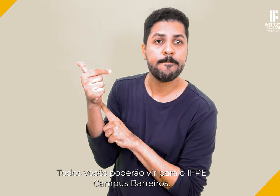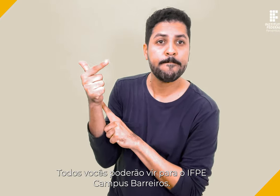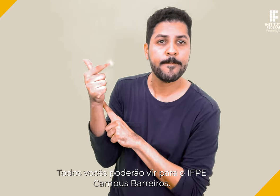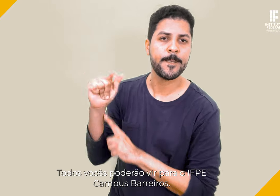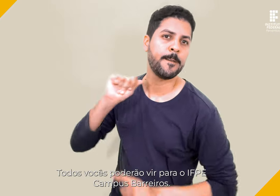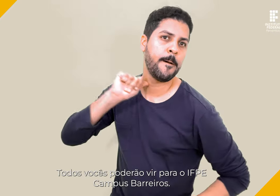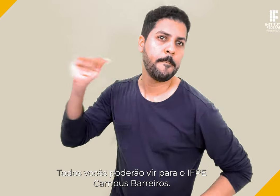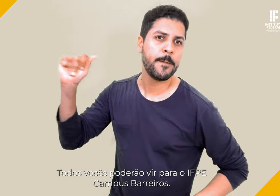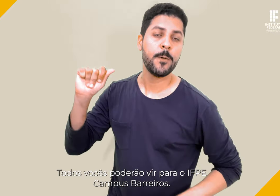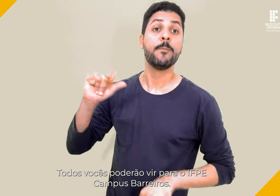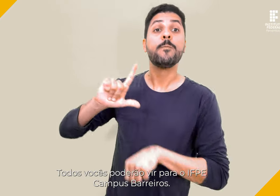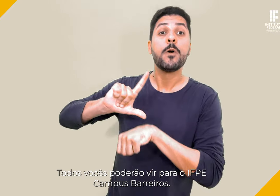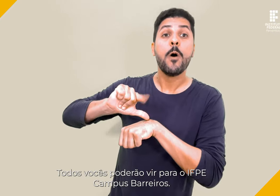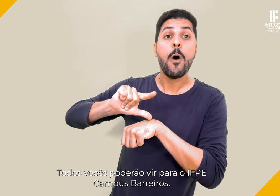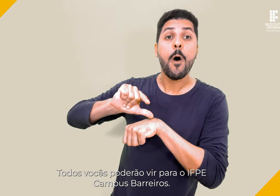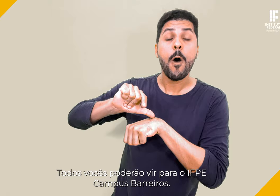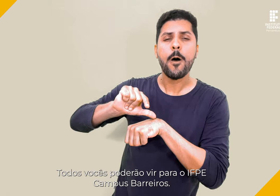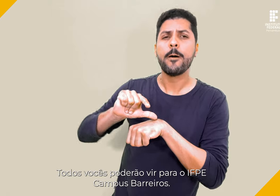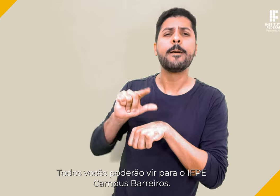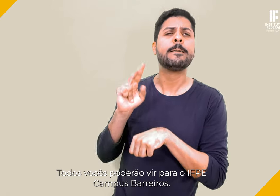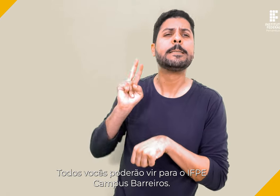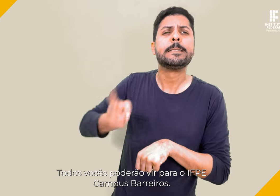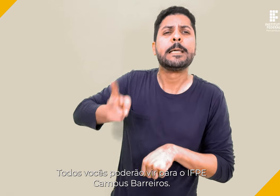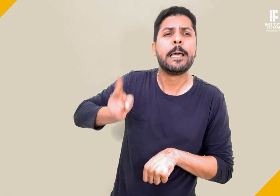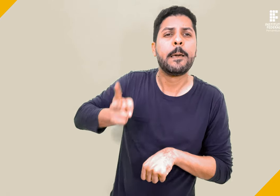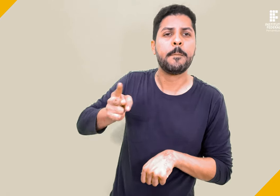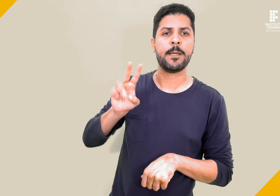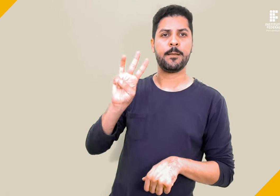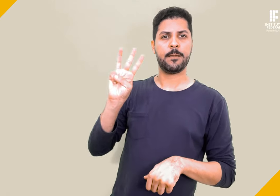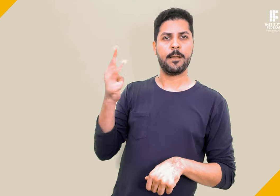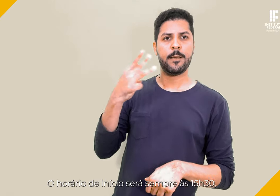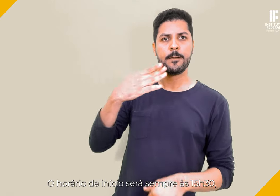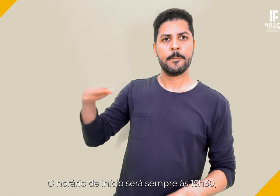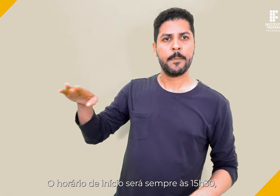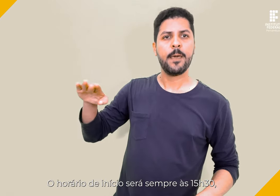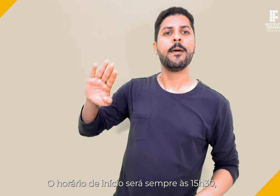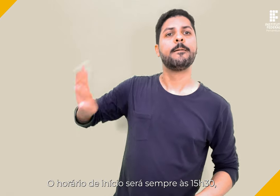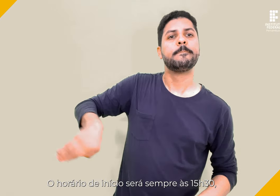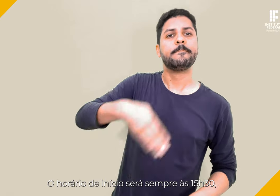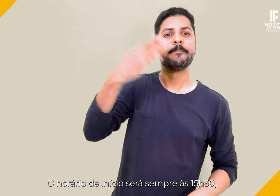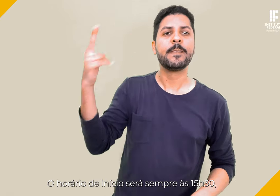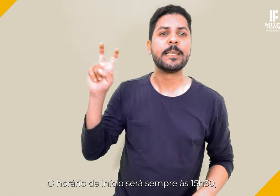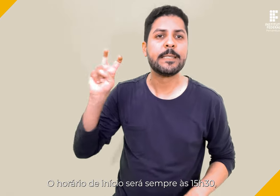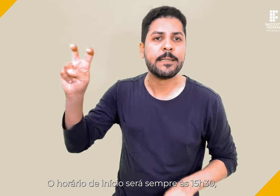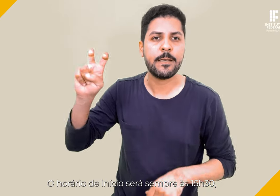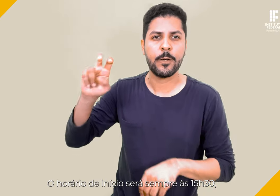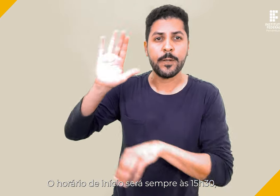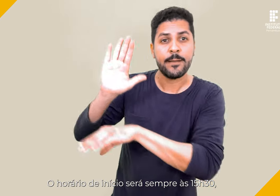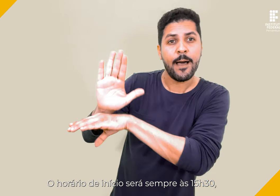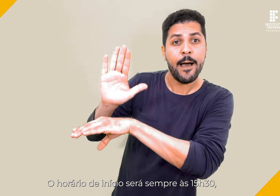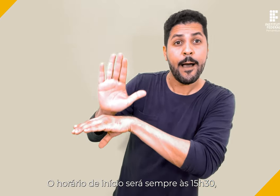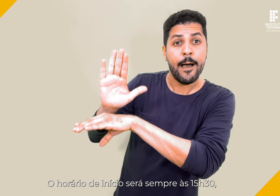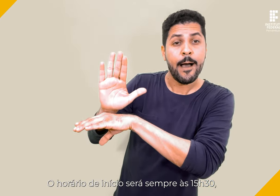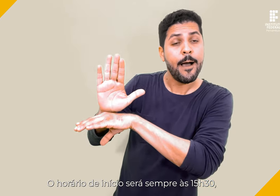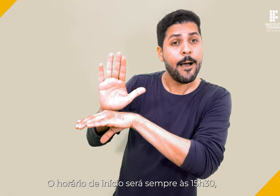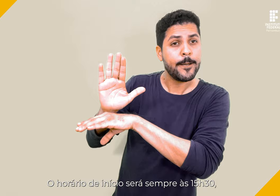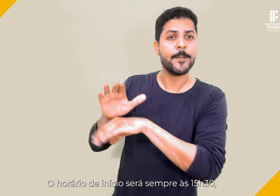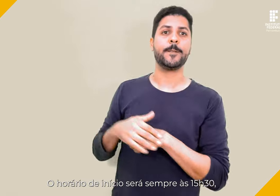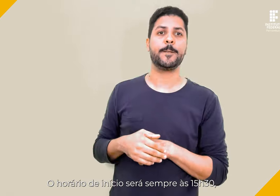poderão vir para o IFPE Campos Barreiros. O horário de início será sempre às 15 horas